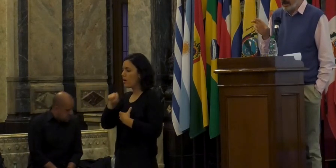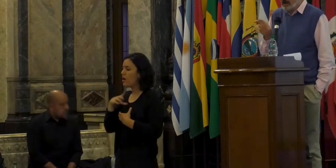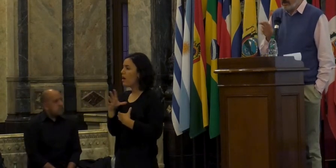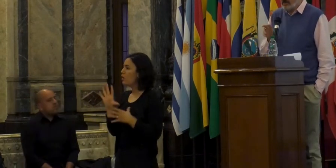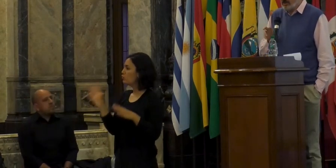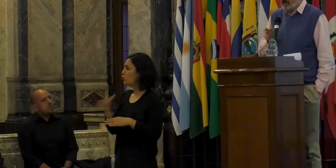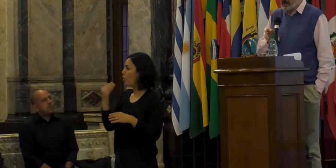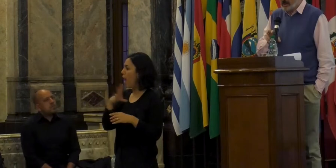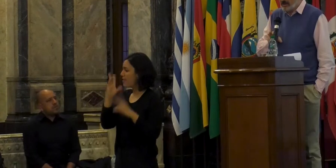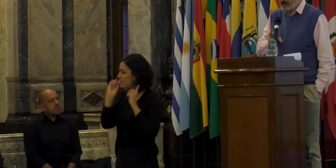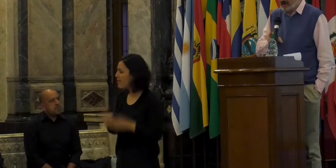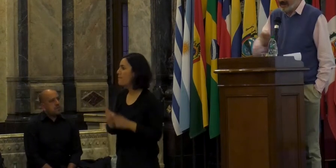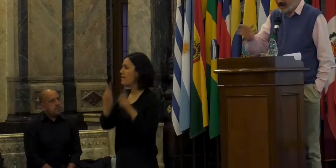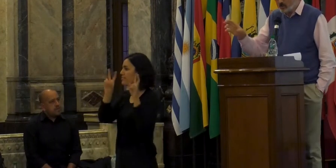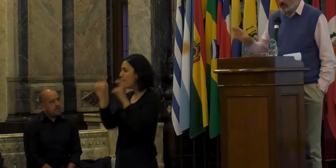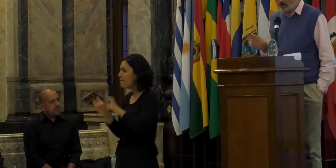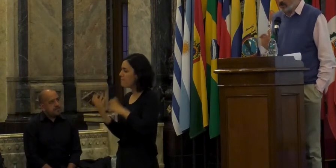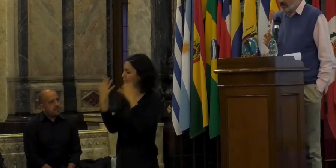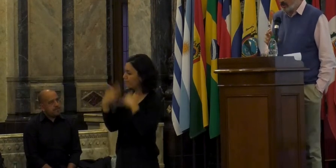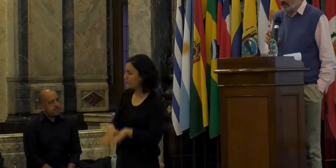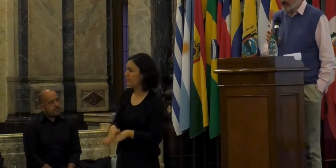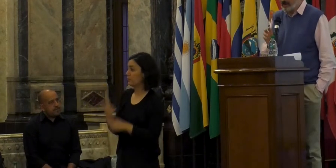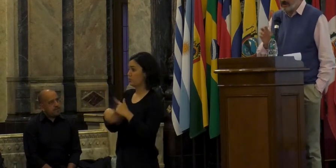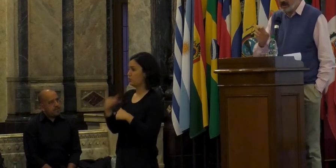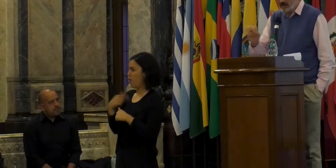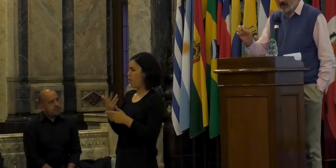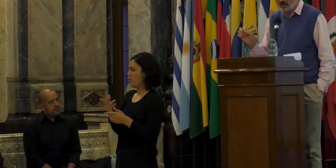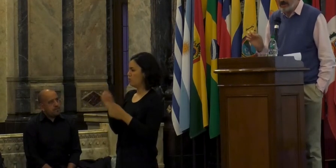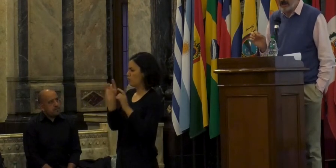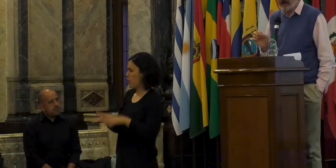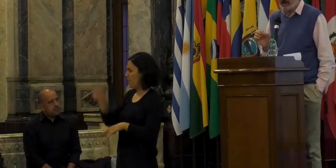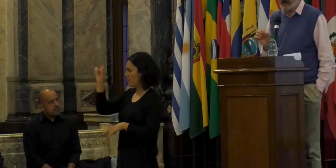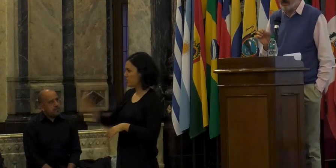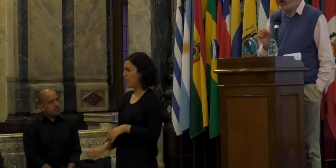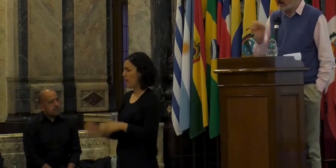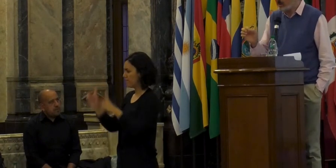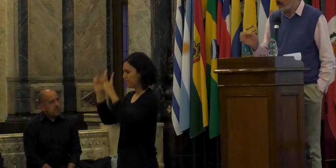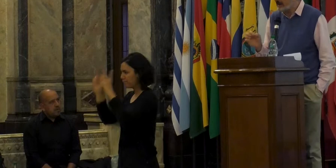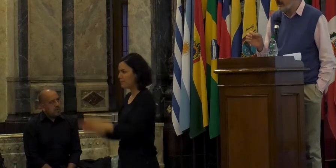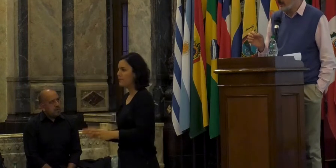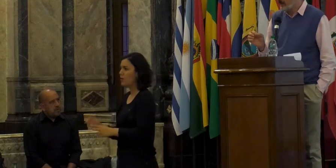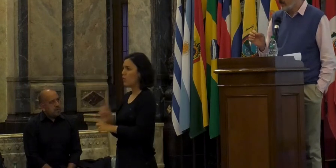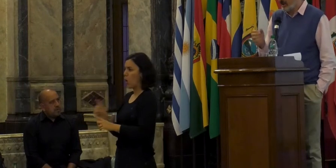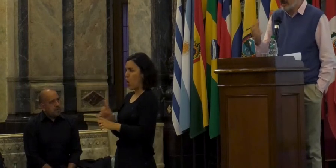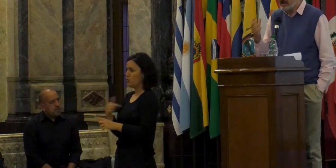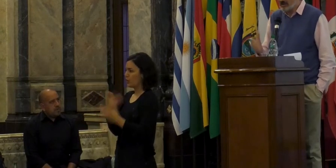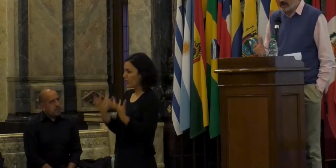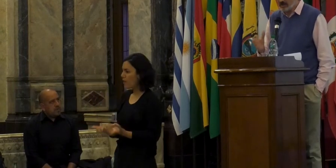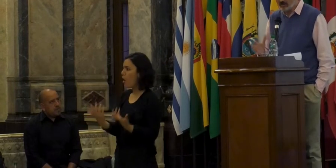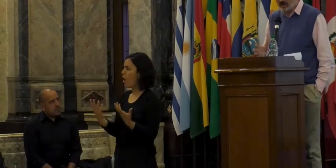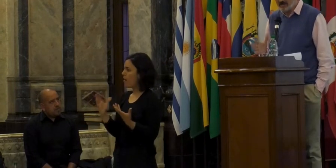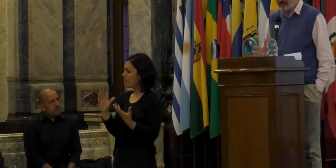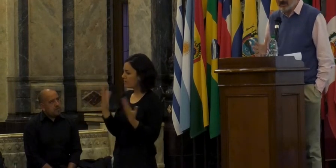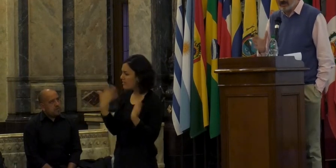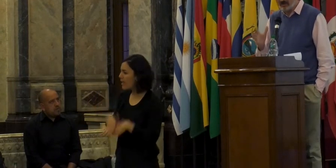convergen. No quiero trabajar con un totum revolutum, quiero sencillamente apuntar que ningún recorte, porque además estas cosas